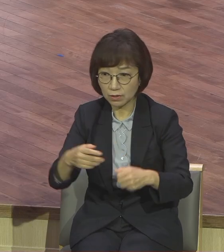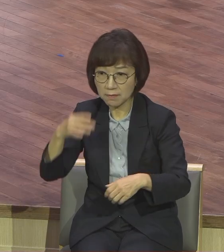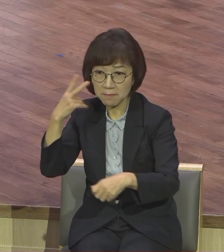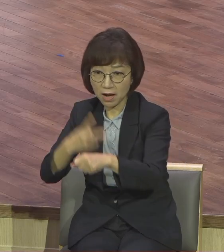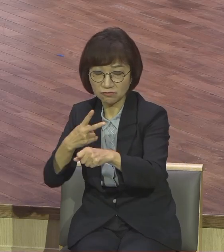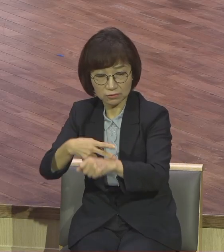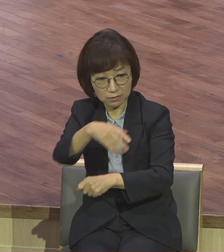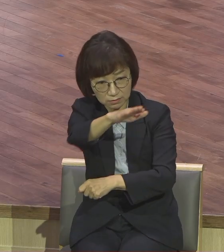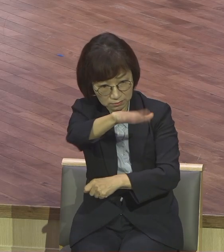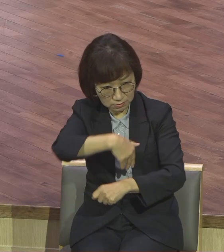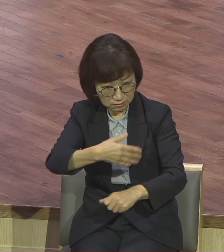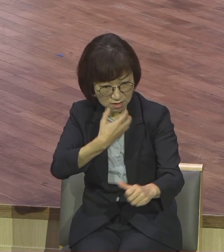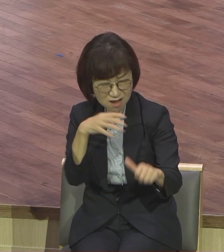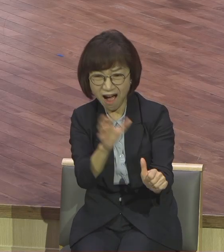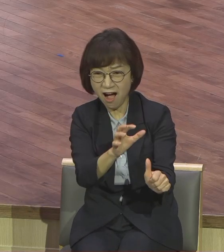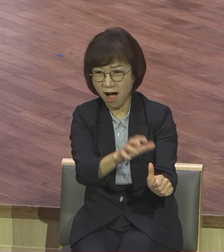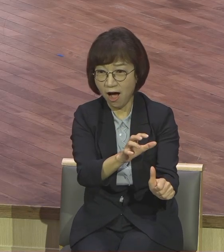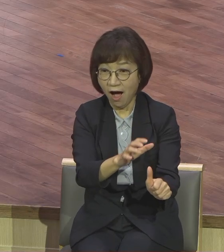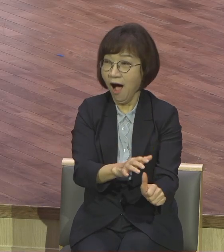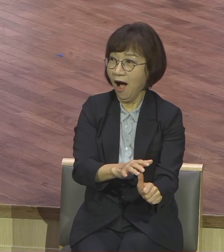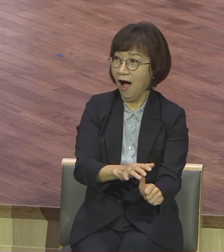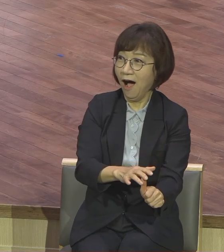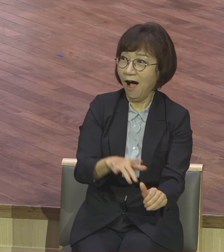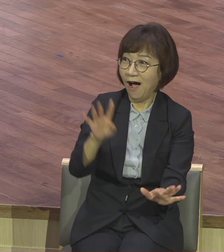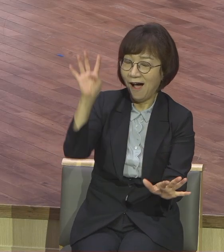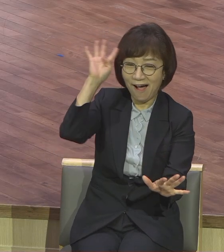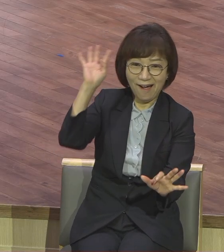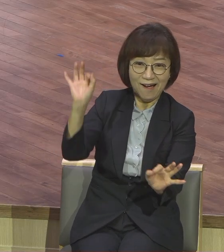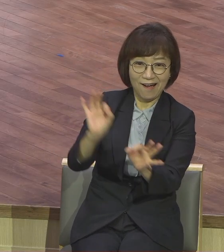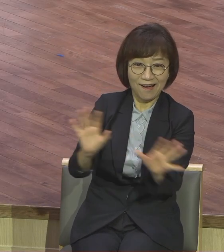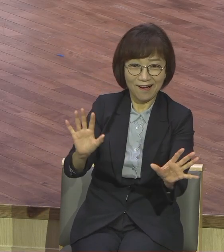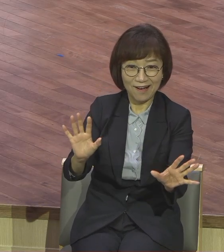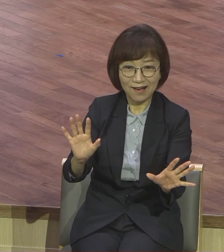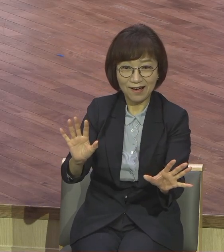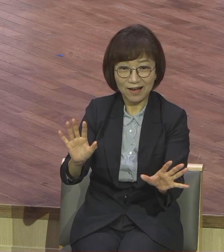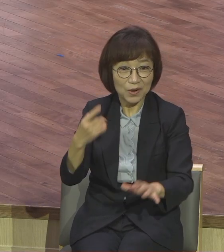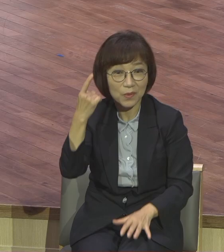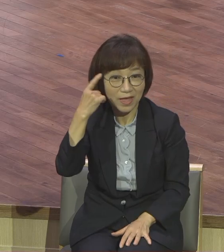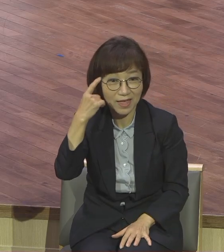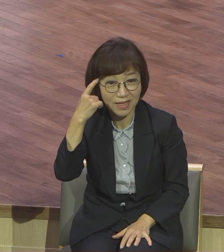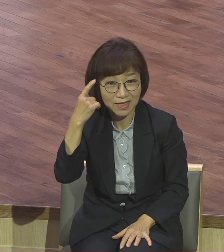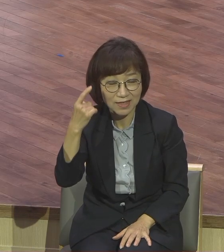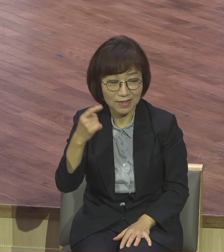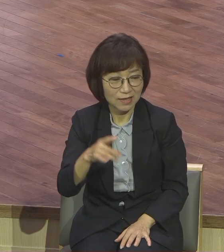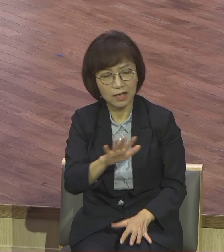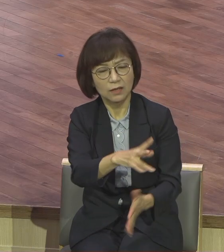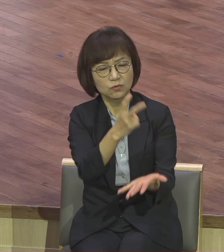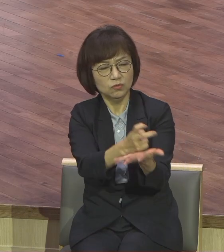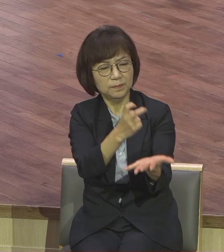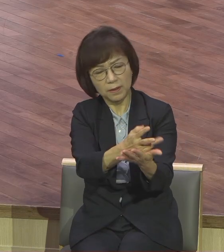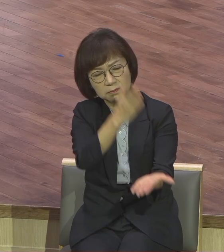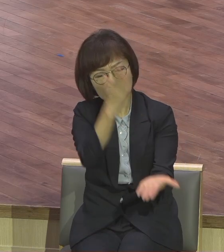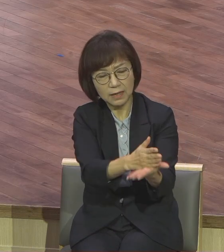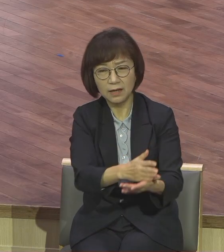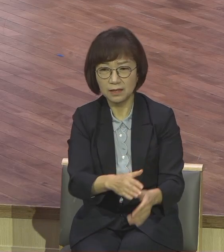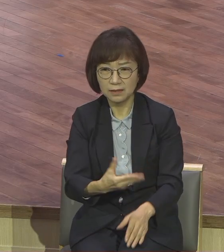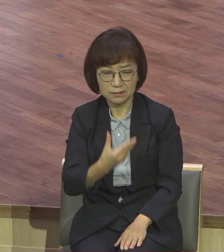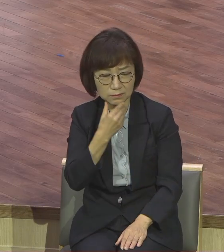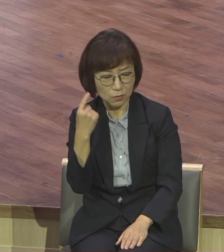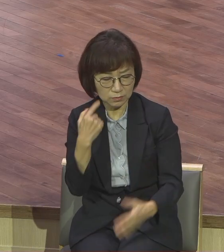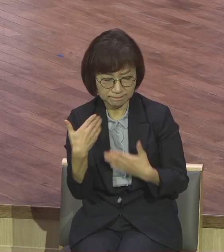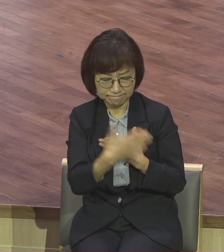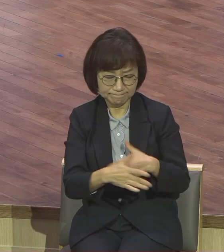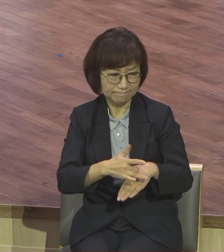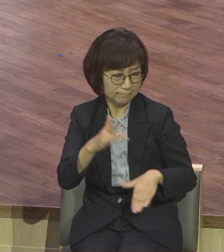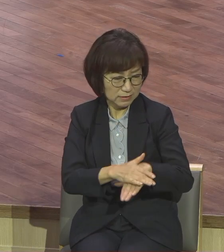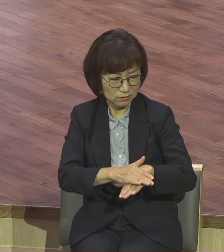사도 바울은 이 사건을 통해서 율법 체질의 옛틀을 깨고 복음 체질의 세트를 갖출